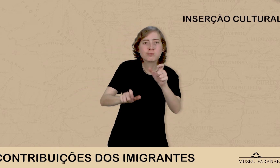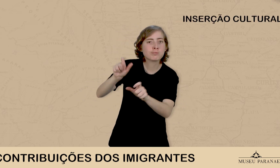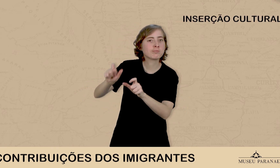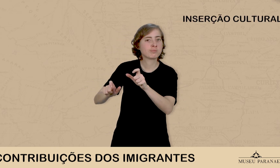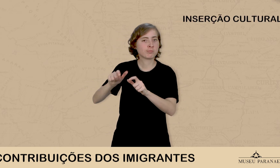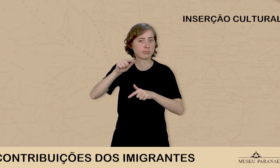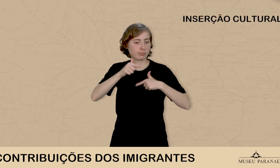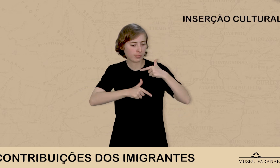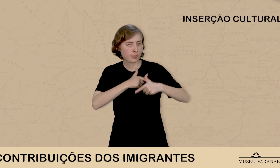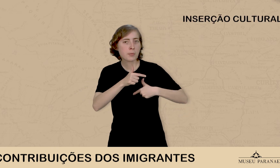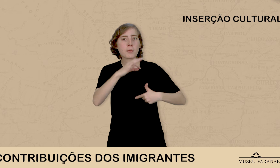inserção cultural